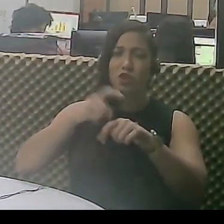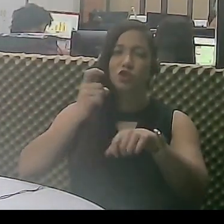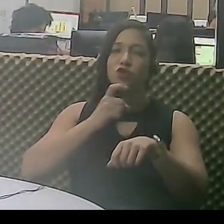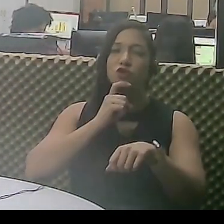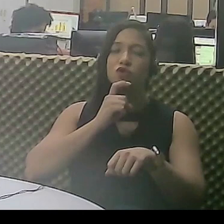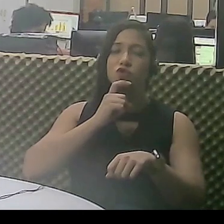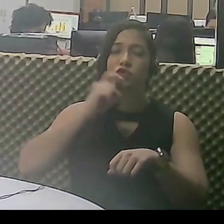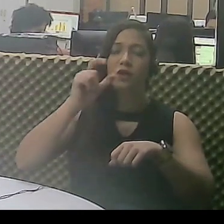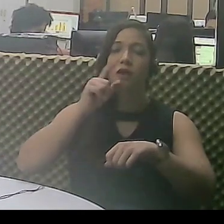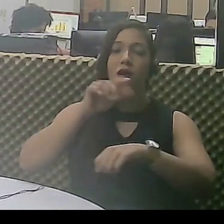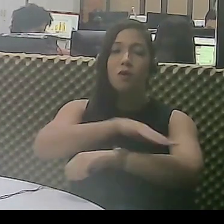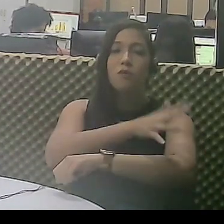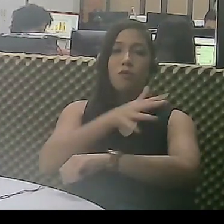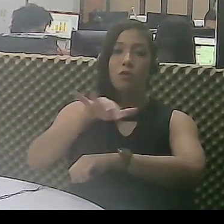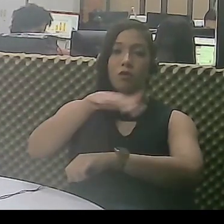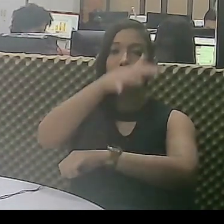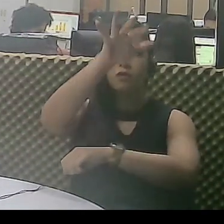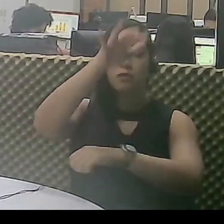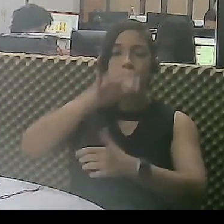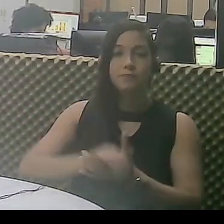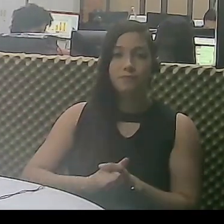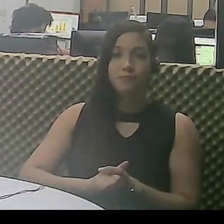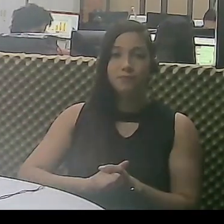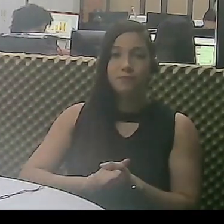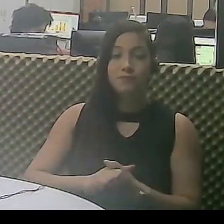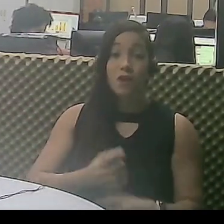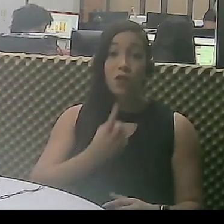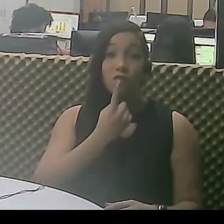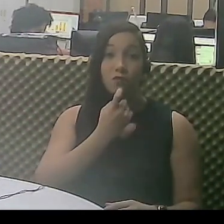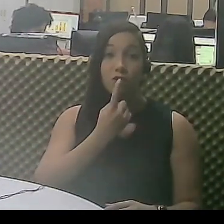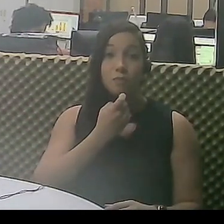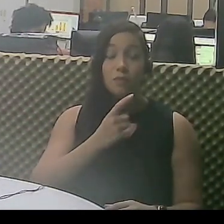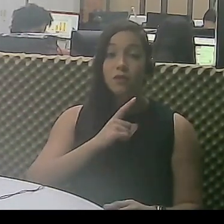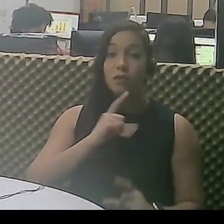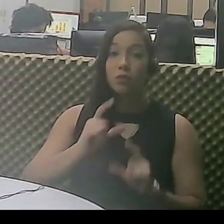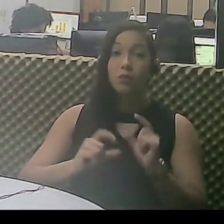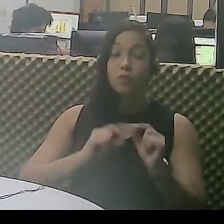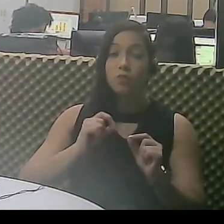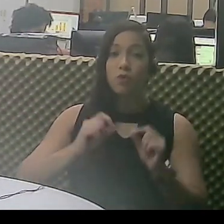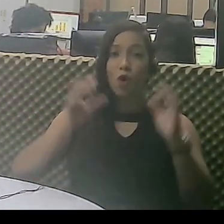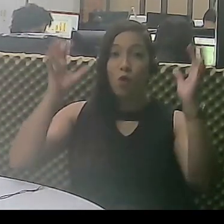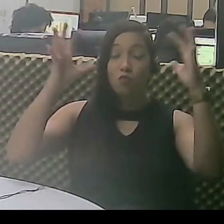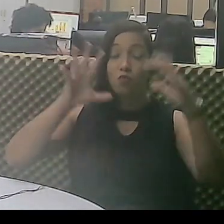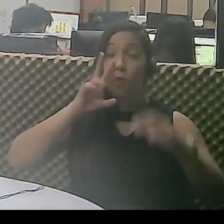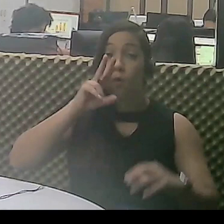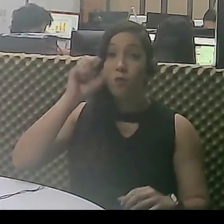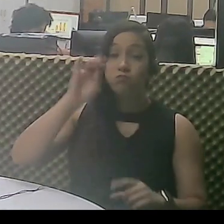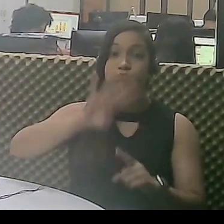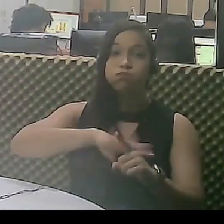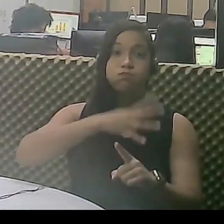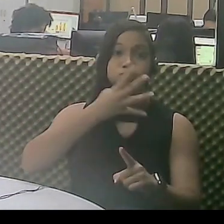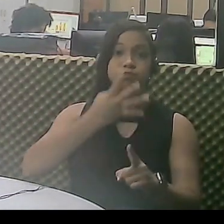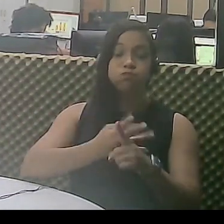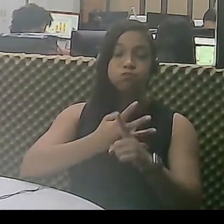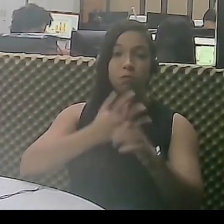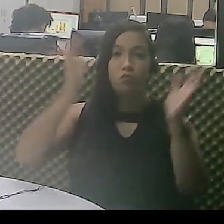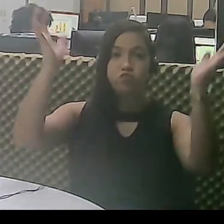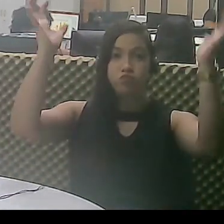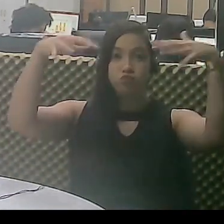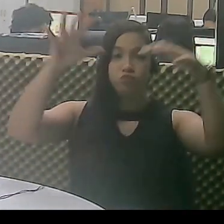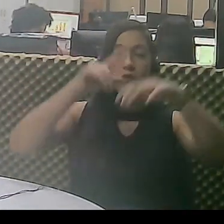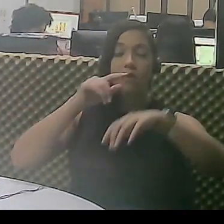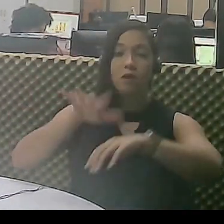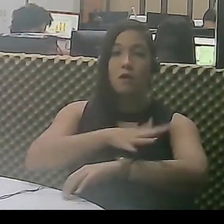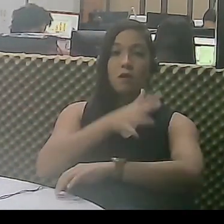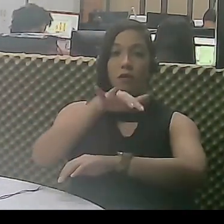e alagamentos em pontos críticos. Já o vermelho indica risco muito alto de chuvas intensas e